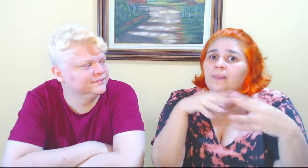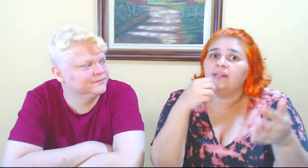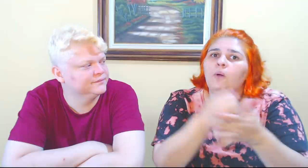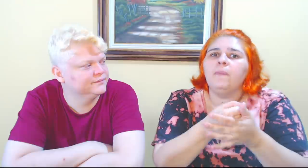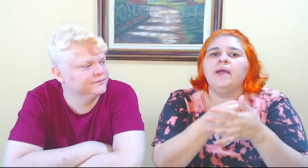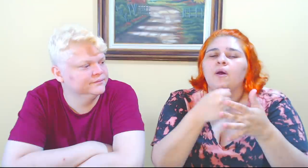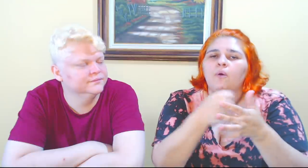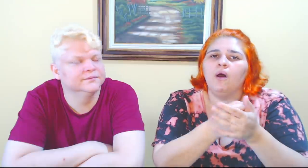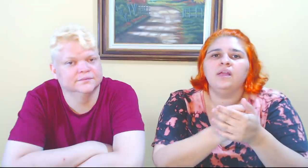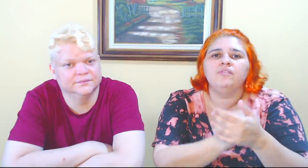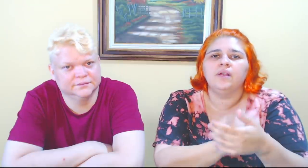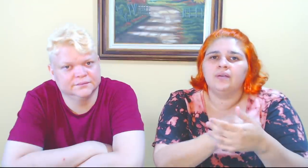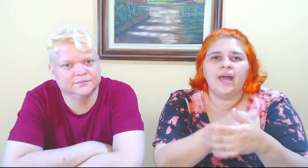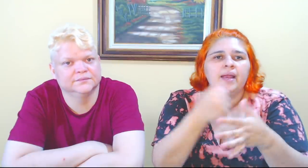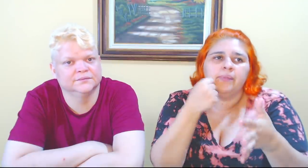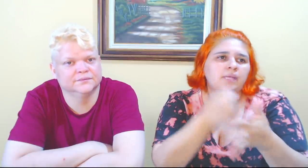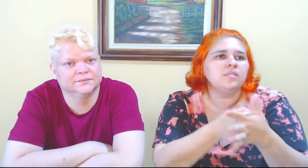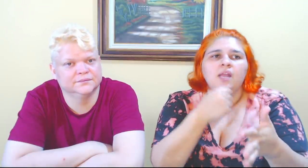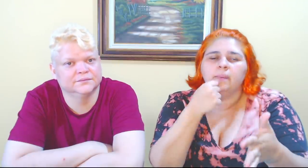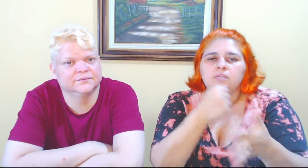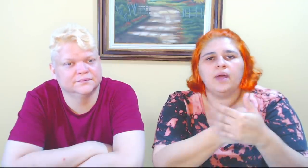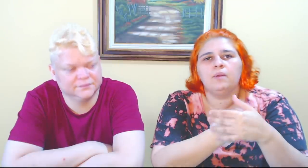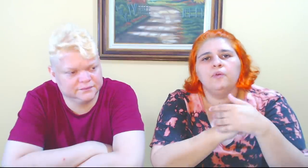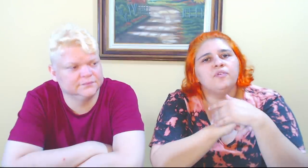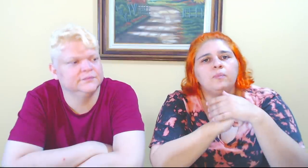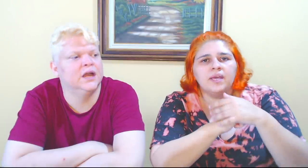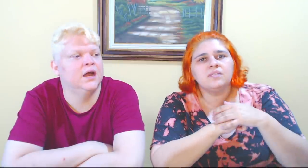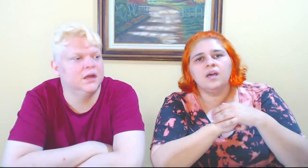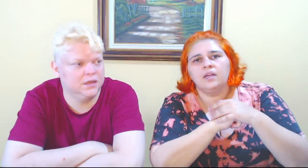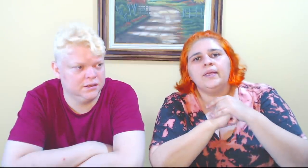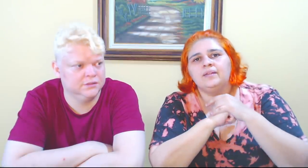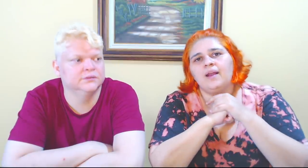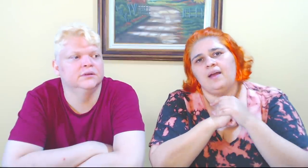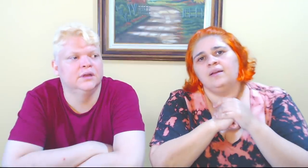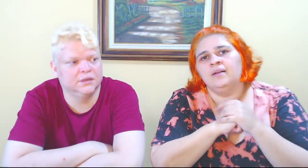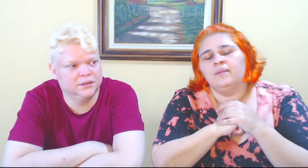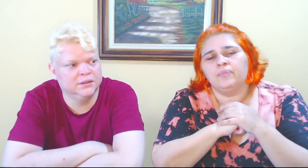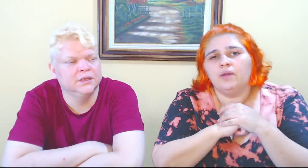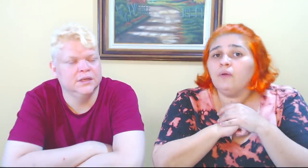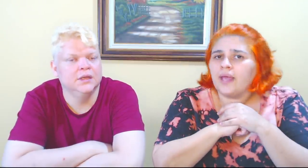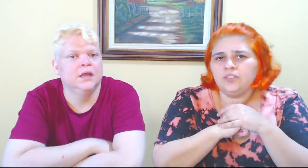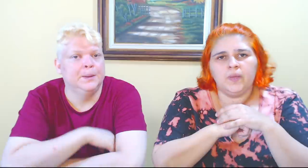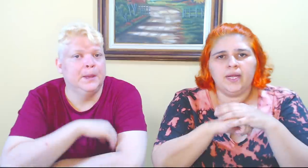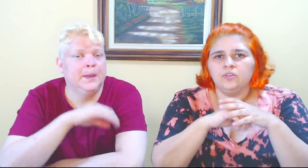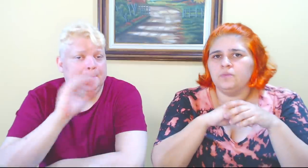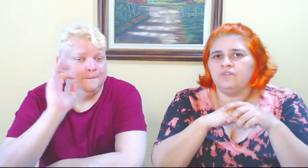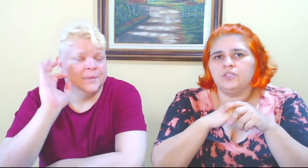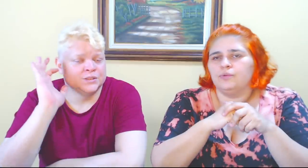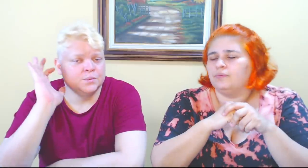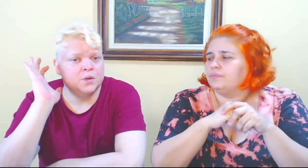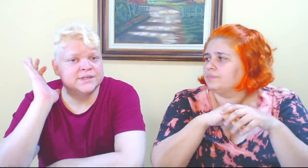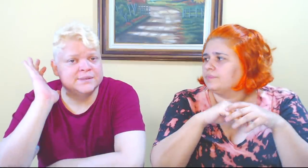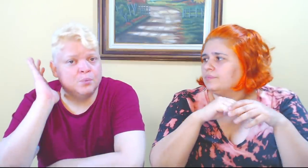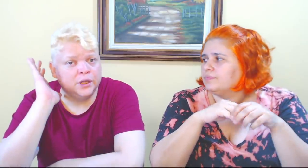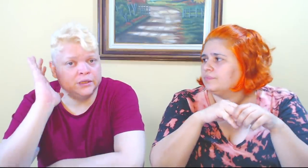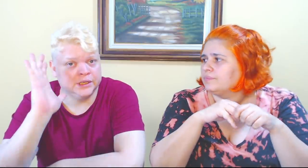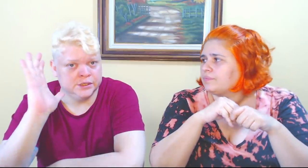bateu o pé Com a Warner Falando Cara Abri os cinemas Eu quero meu filme Esse ano ainda lá Porque eu não quero esperar 2021 Mas uma coisa importante